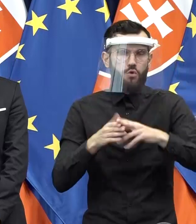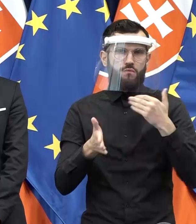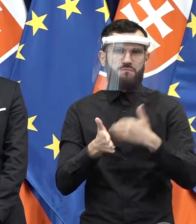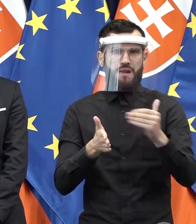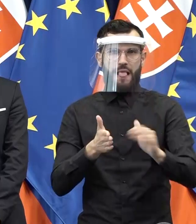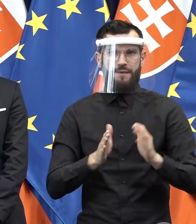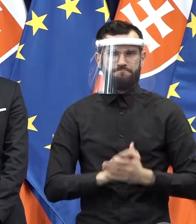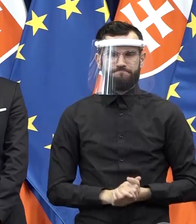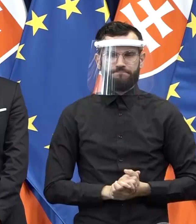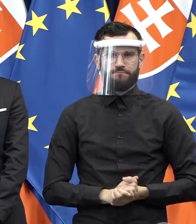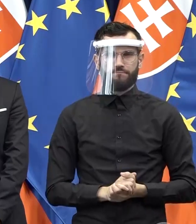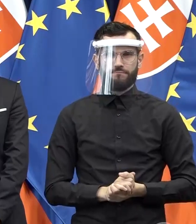ďalej.